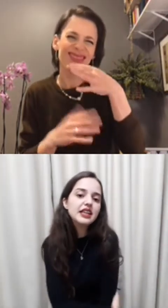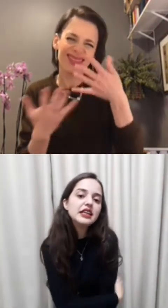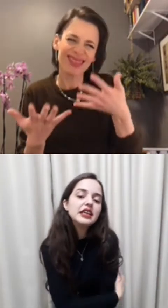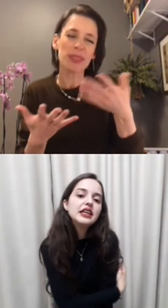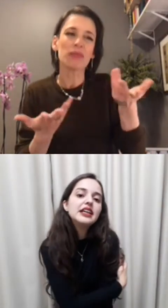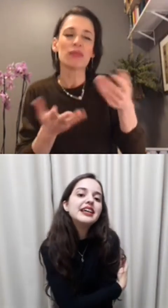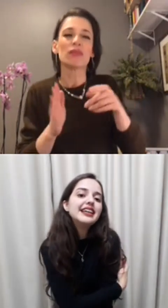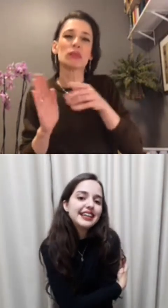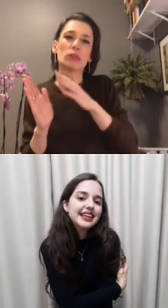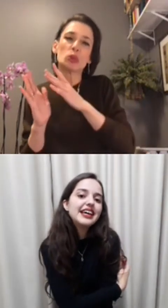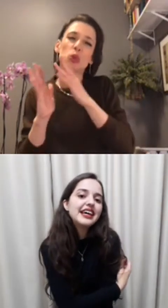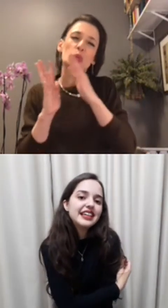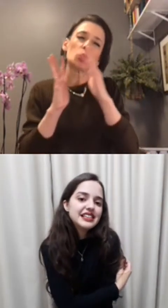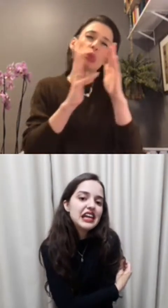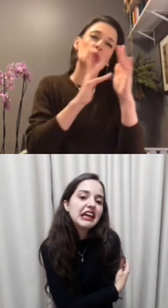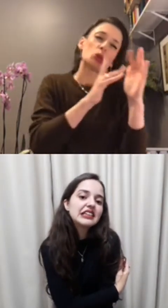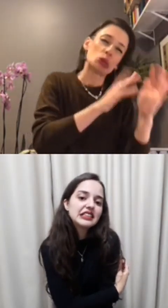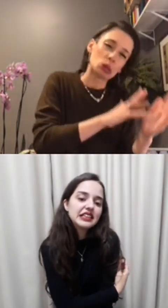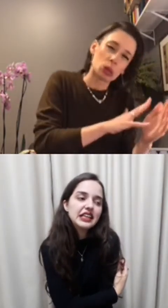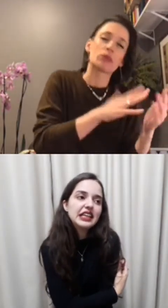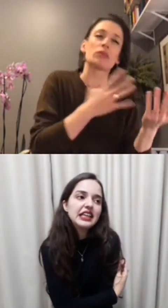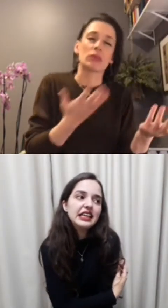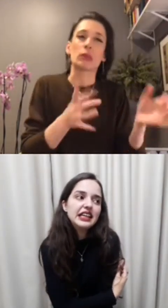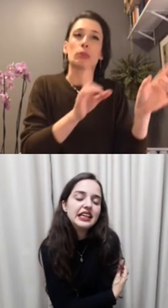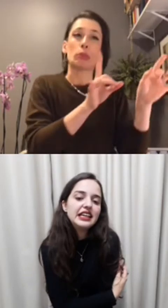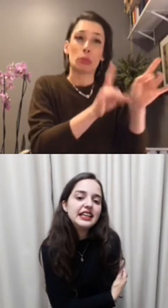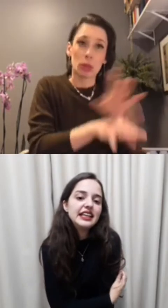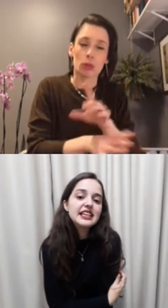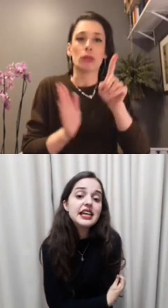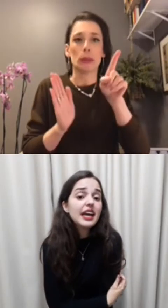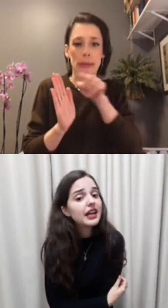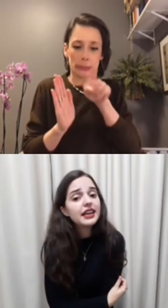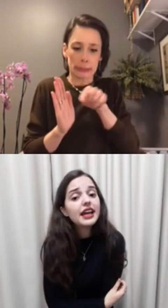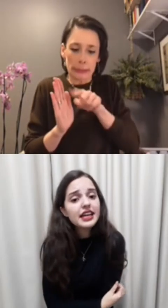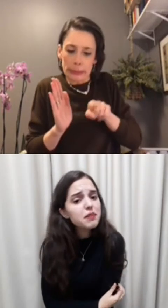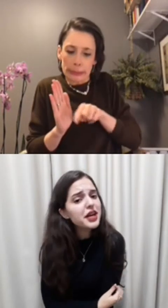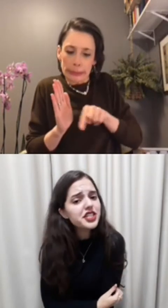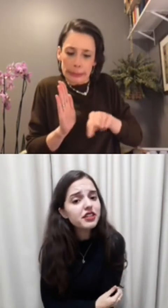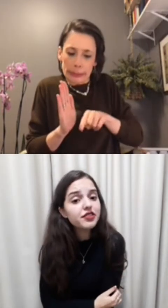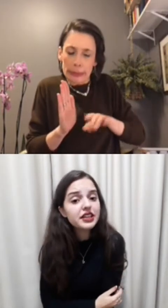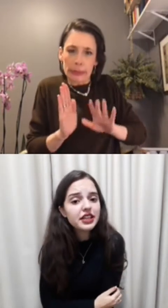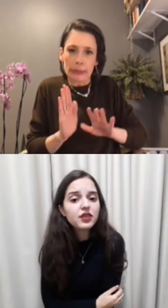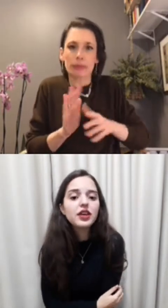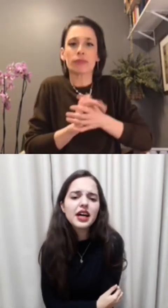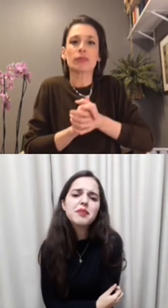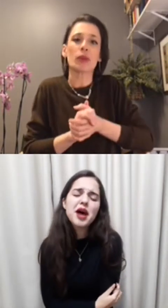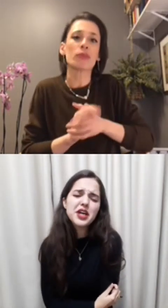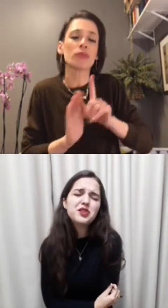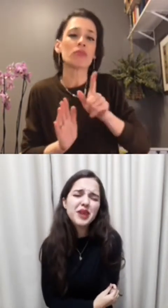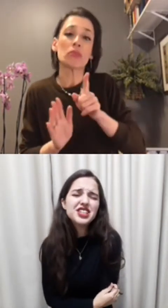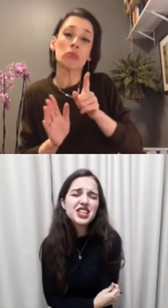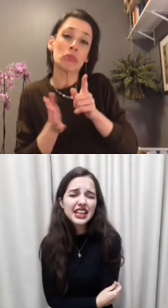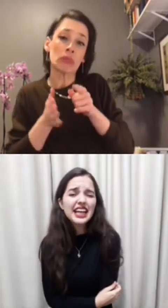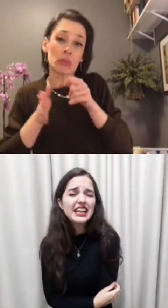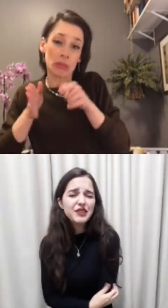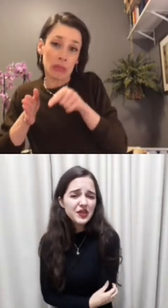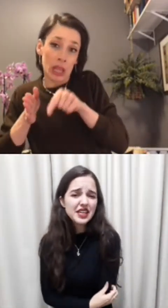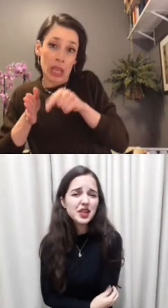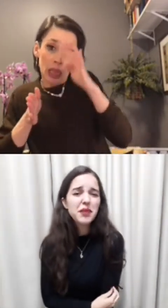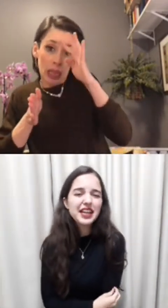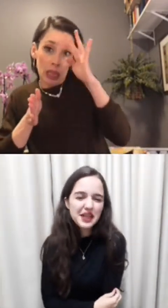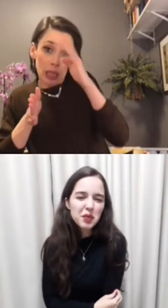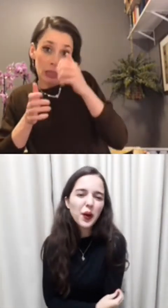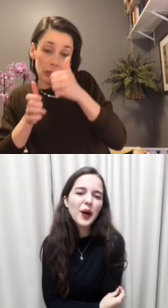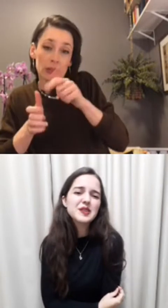né? Era assim. E assim, até que essa parte ainda foi tranquila. A parte prática dá aquele friozinho